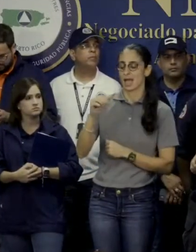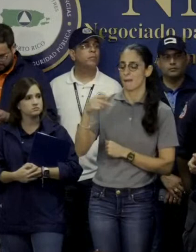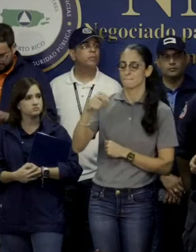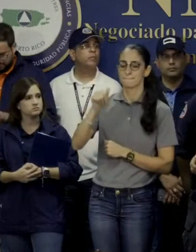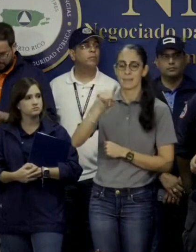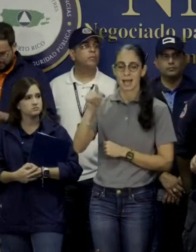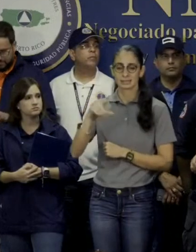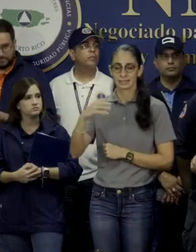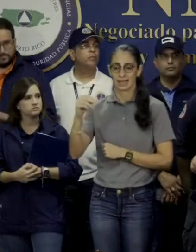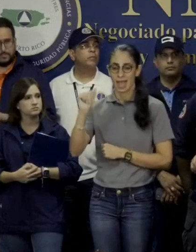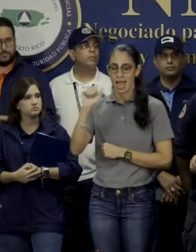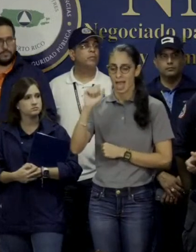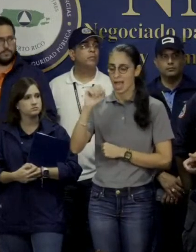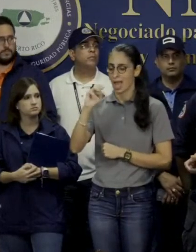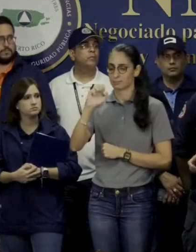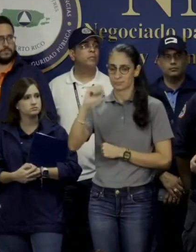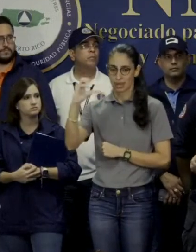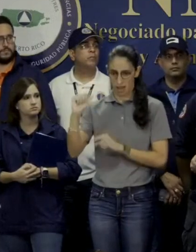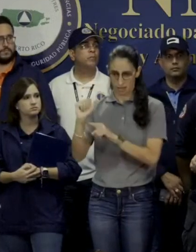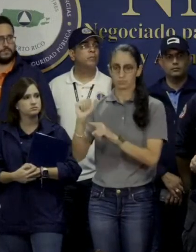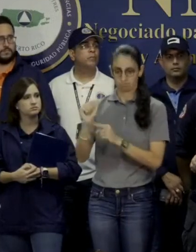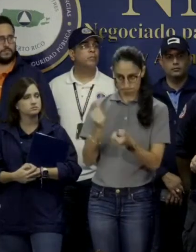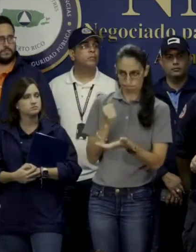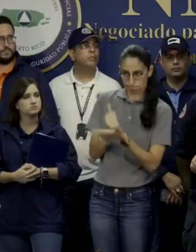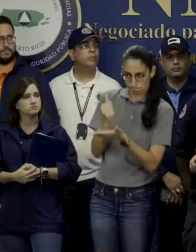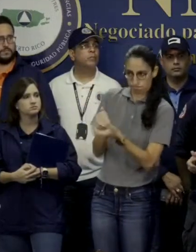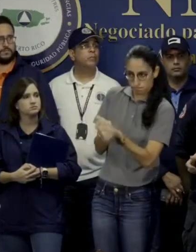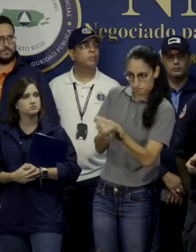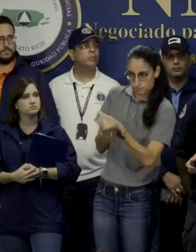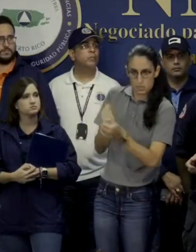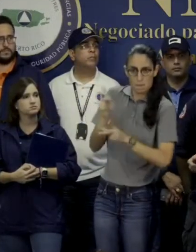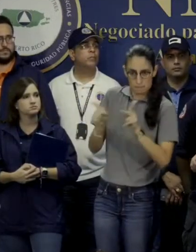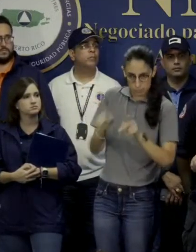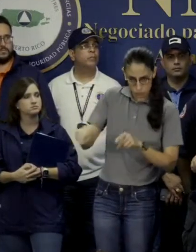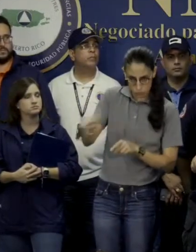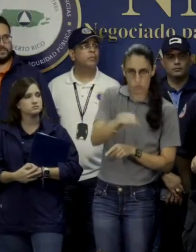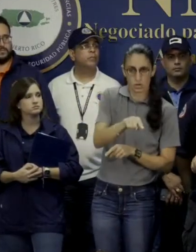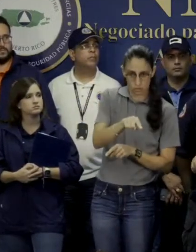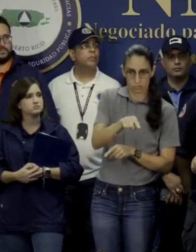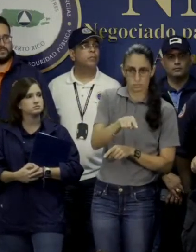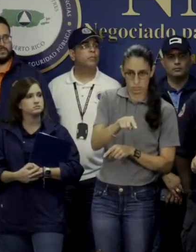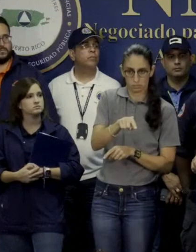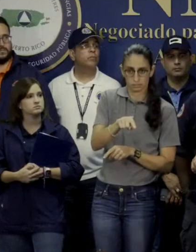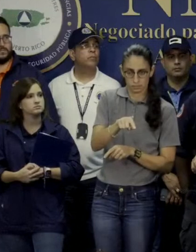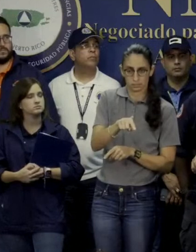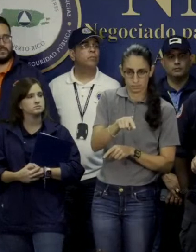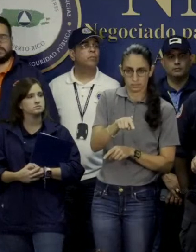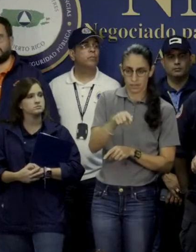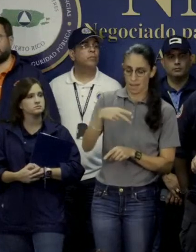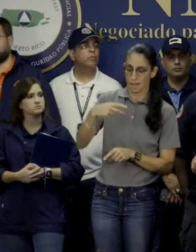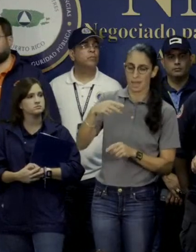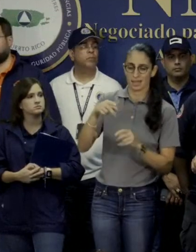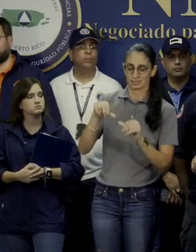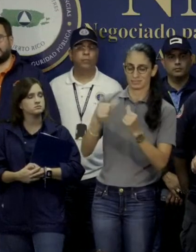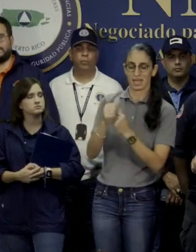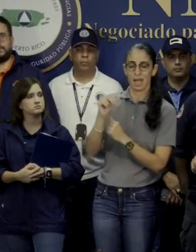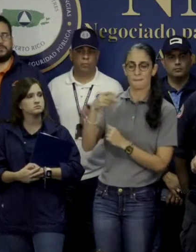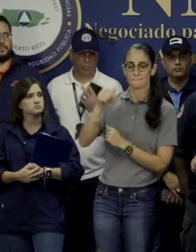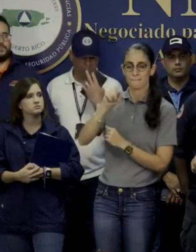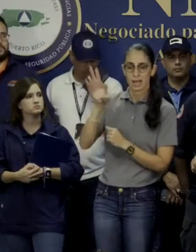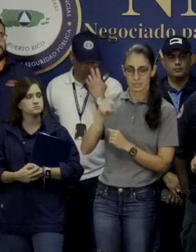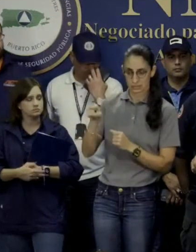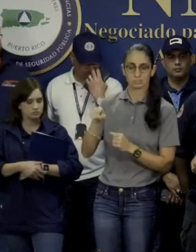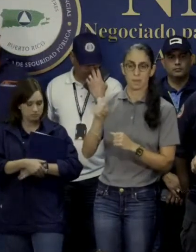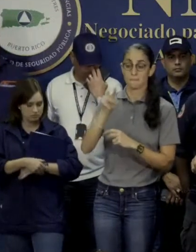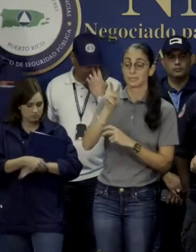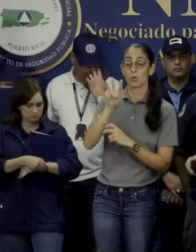apoyando emocionalmente a los puertorriqueños desde el periodo de la preparación. La línea Paz está operando 24 horas los